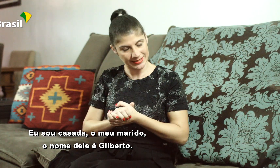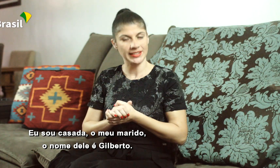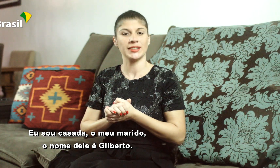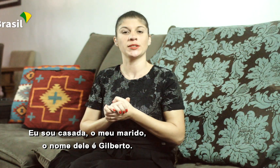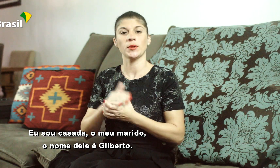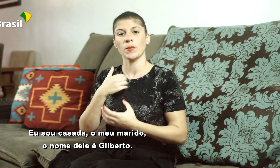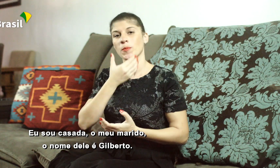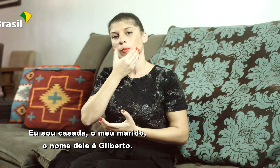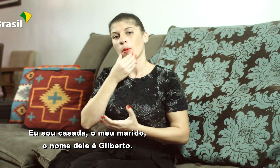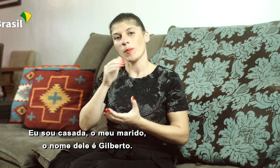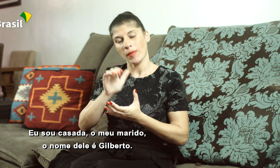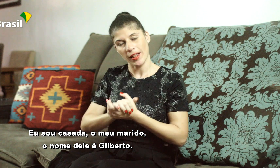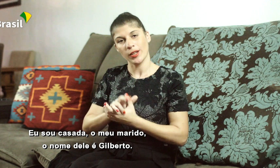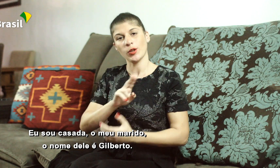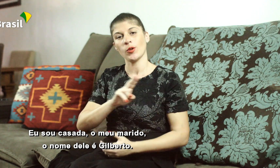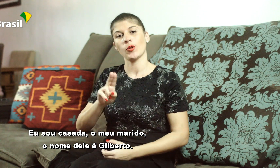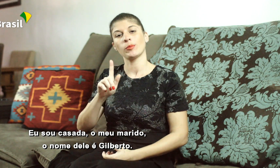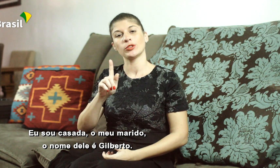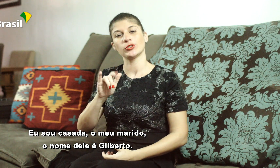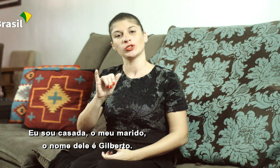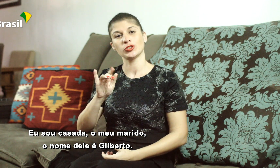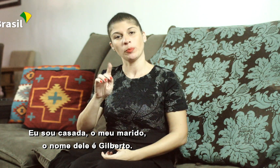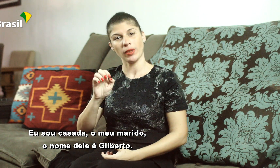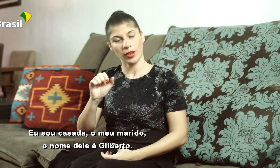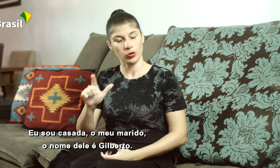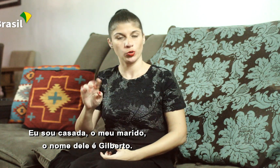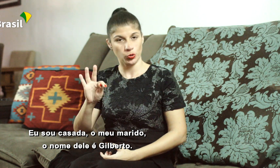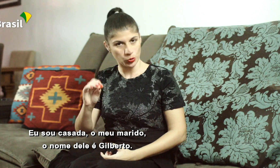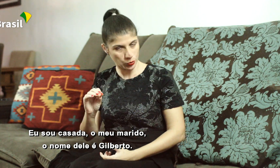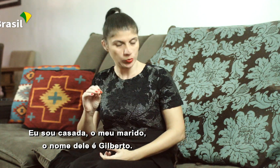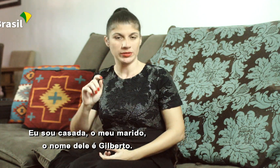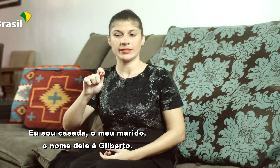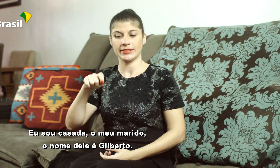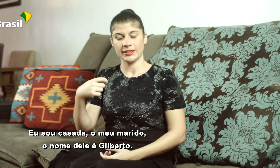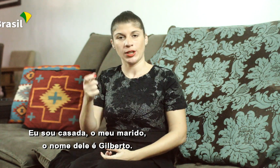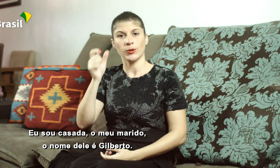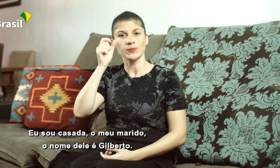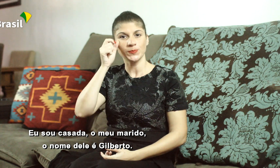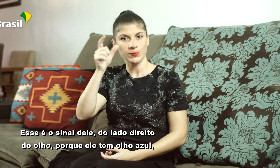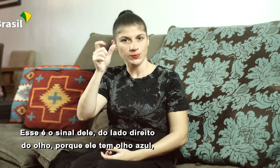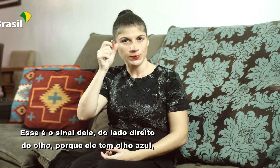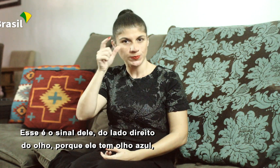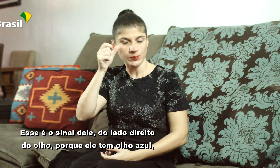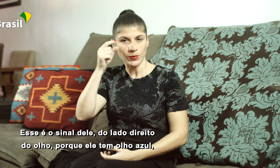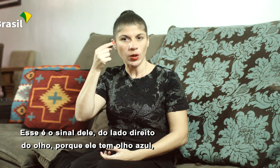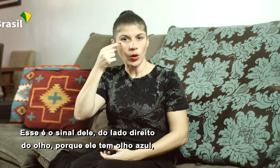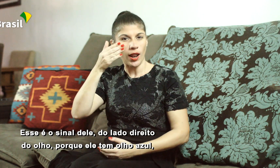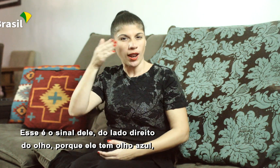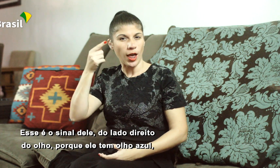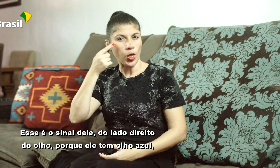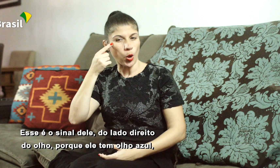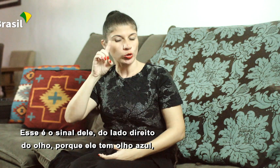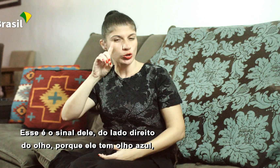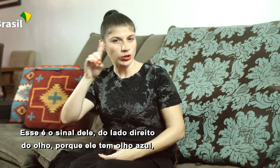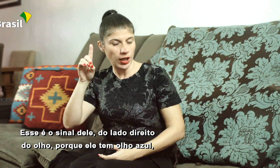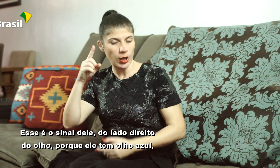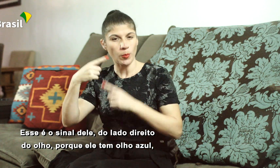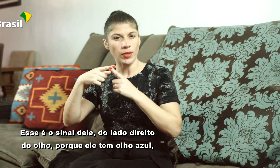Eu sou casada, meu marido, o nome dele é Gilberto, este é o sinal dele, do lado direito